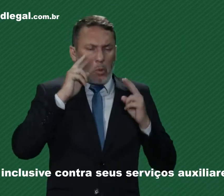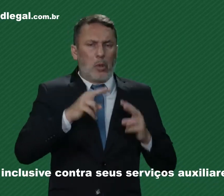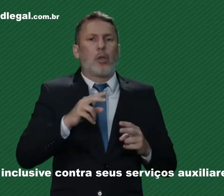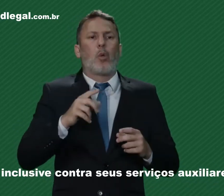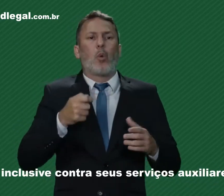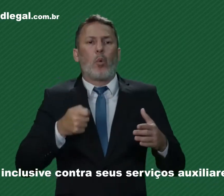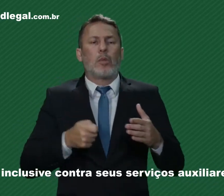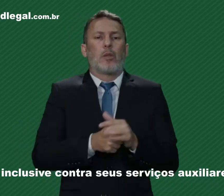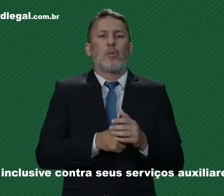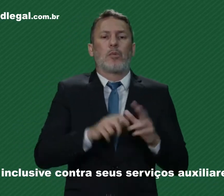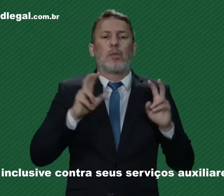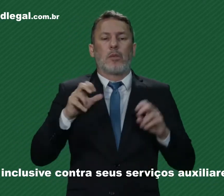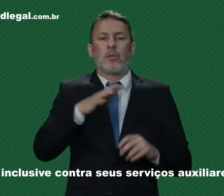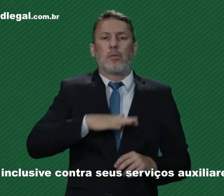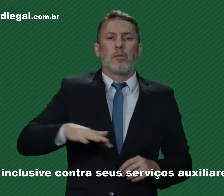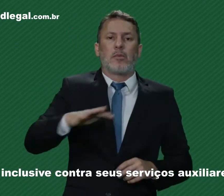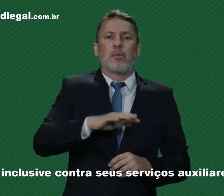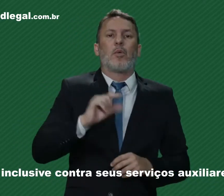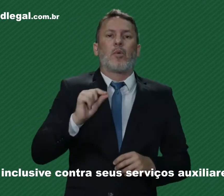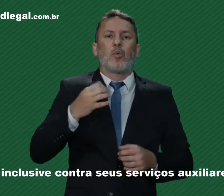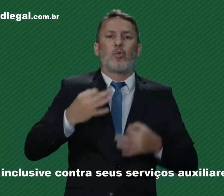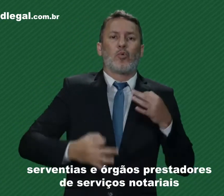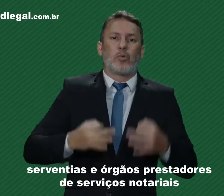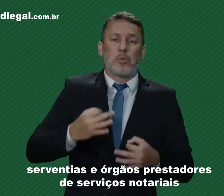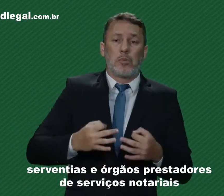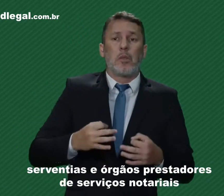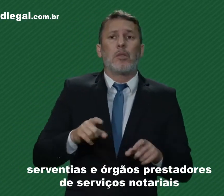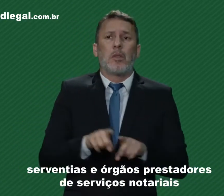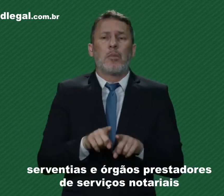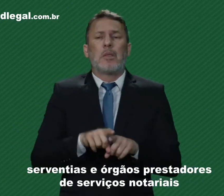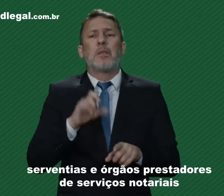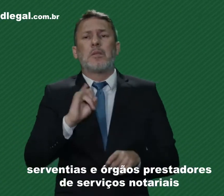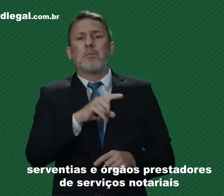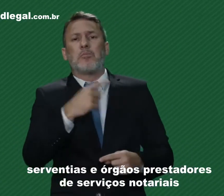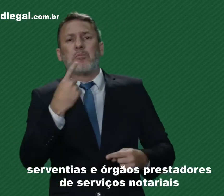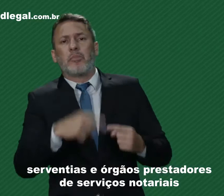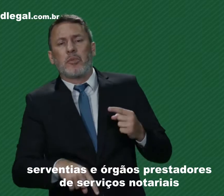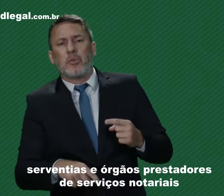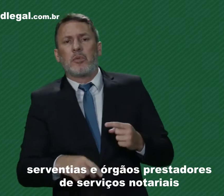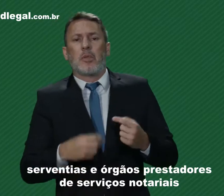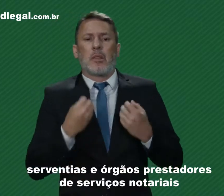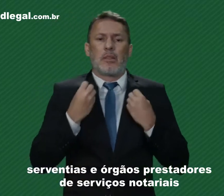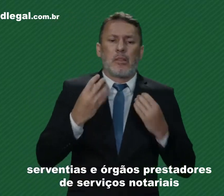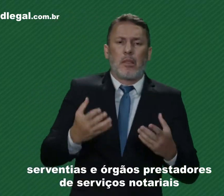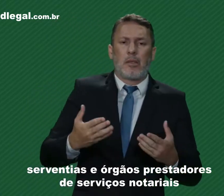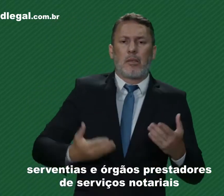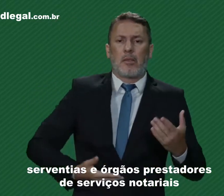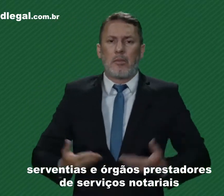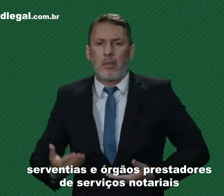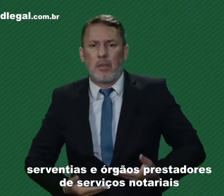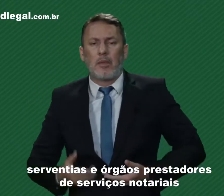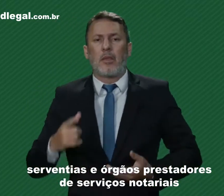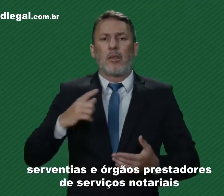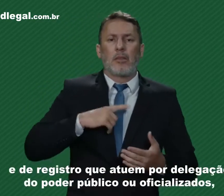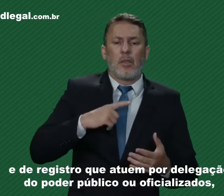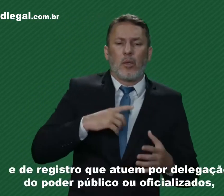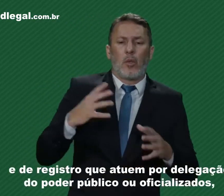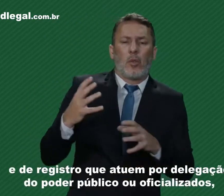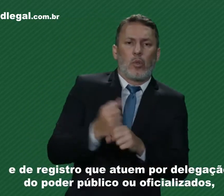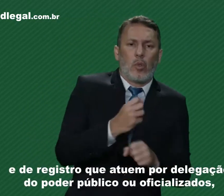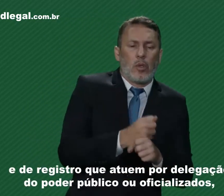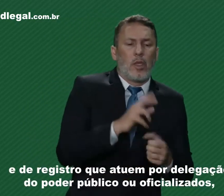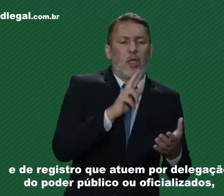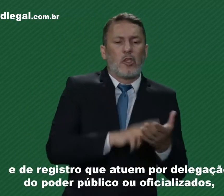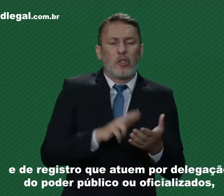Judiciário, inclusive contra seus serviços auxiliares, serventias e órgãos prestadores de serviços notariais e